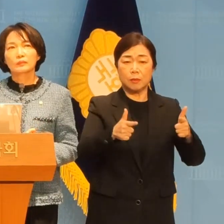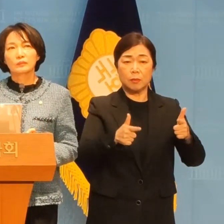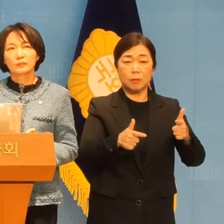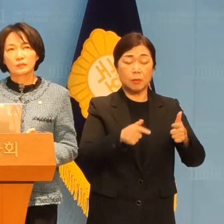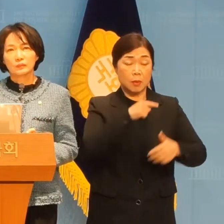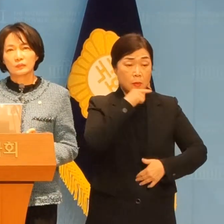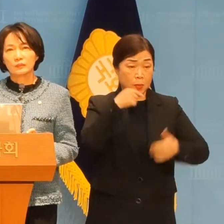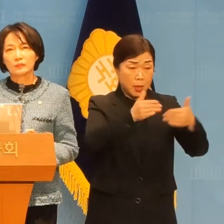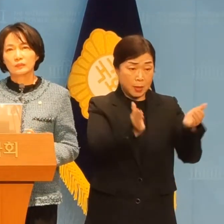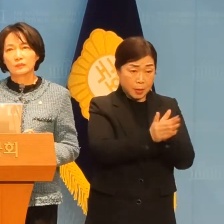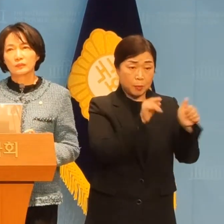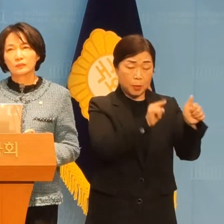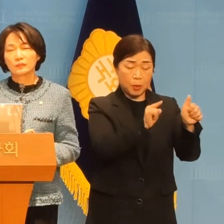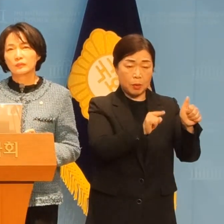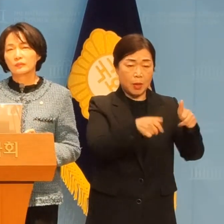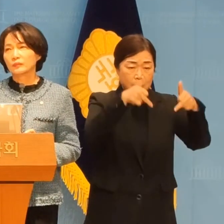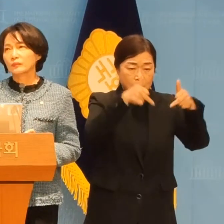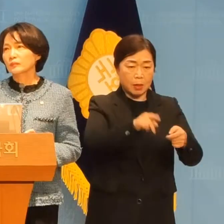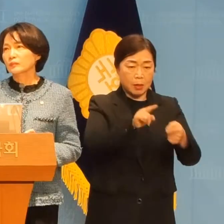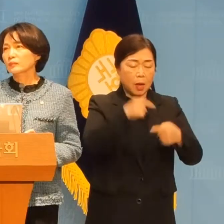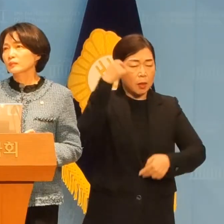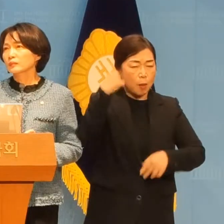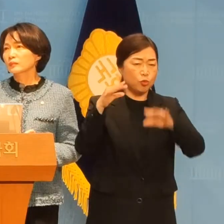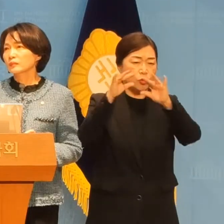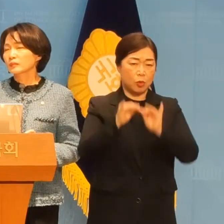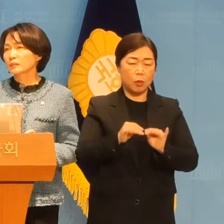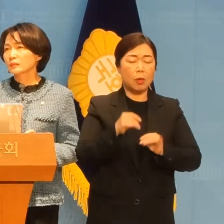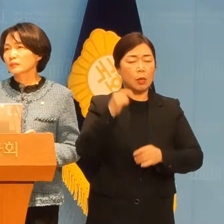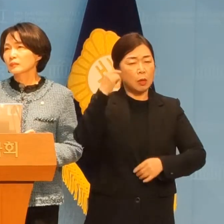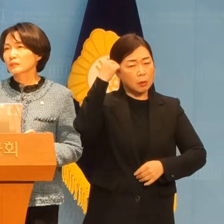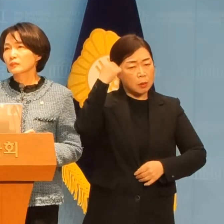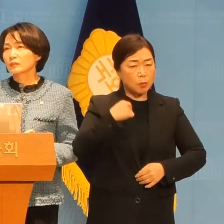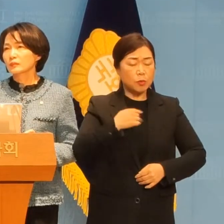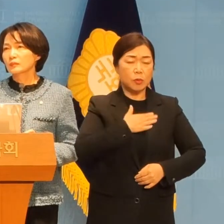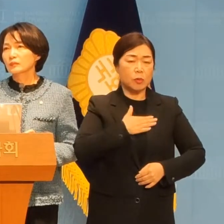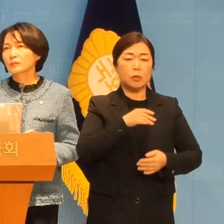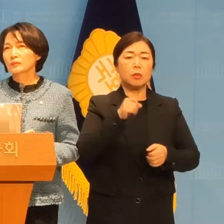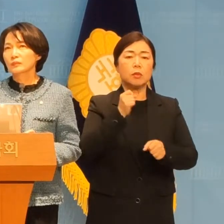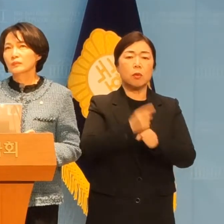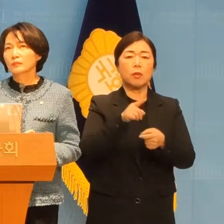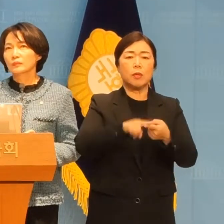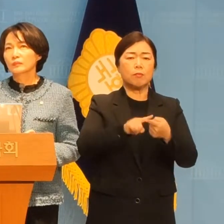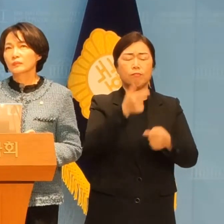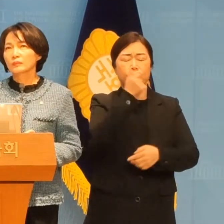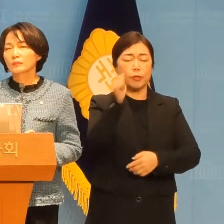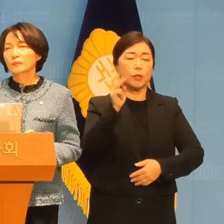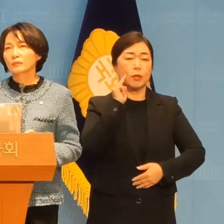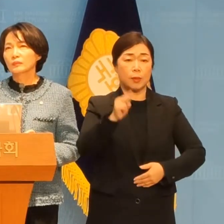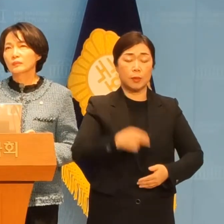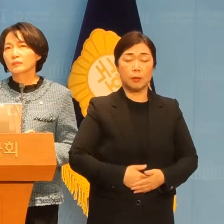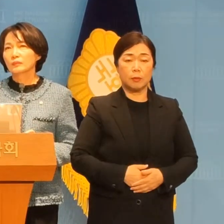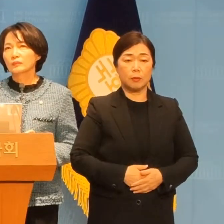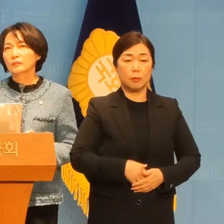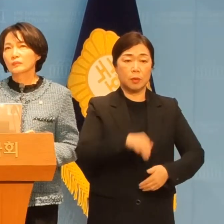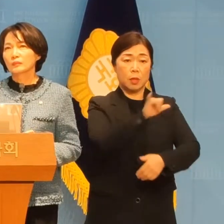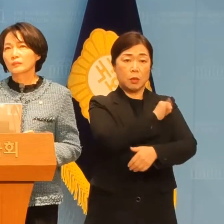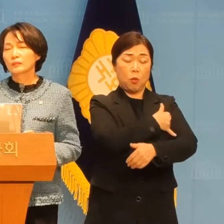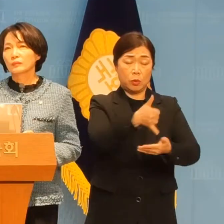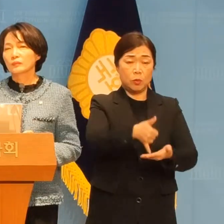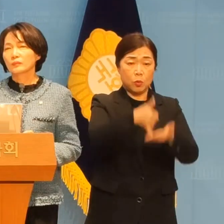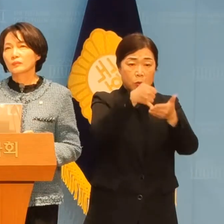가진 부족한 장애 감수성을 드러내는 것입니다. 인권 존중과 차별 금지라는 헌법적